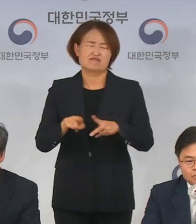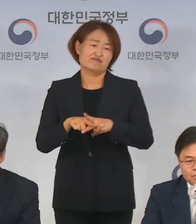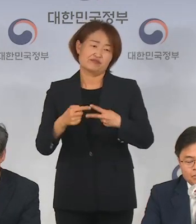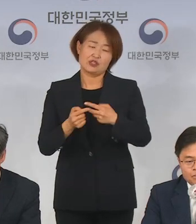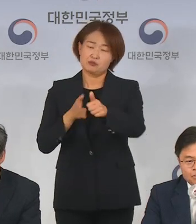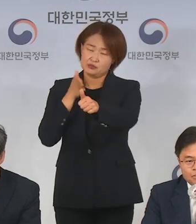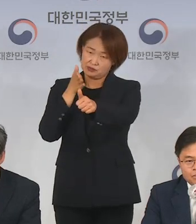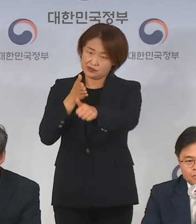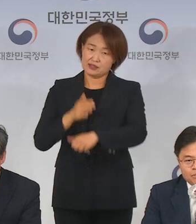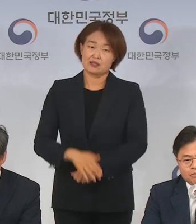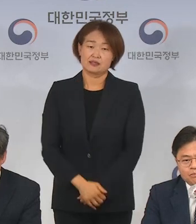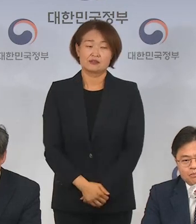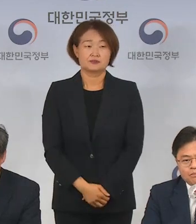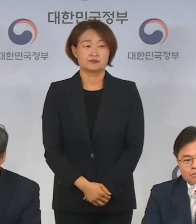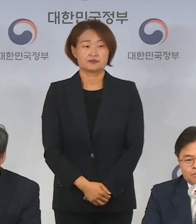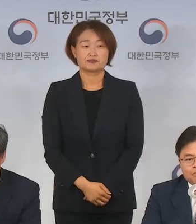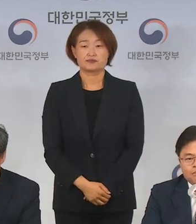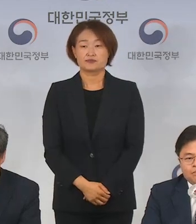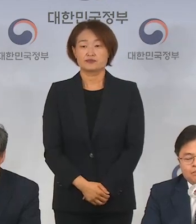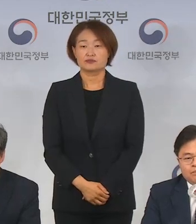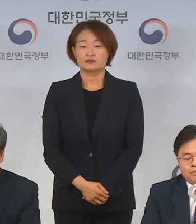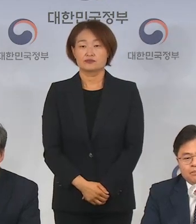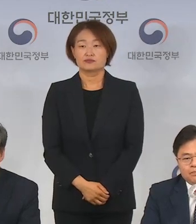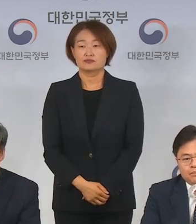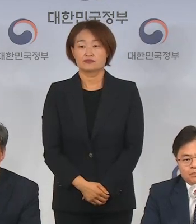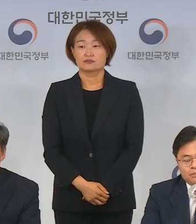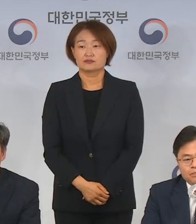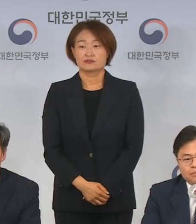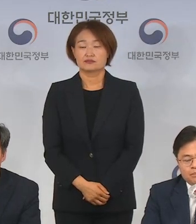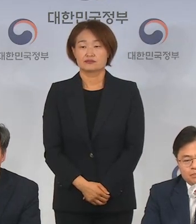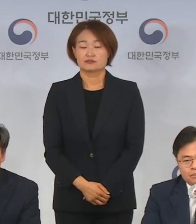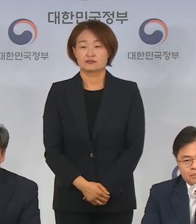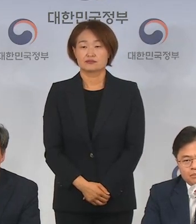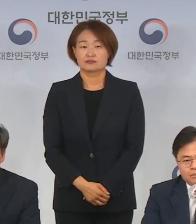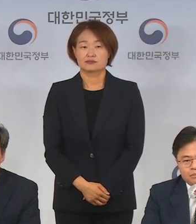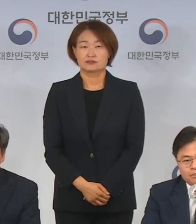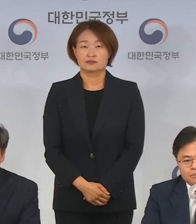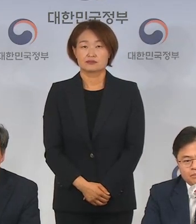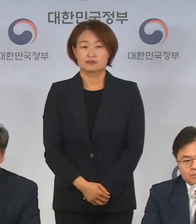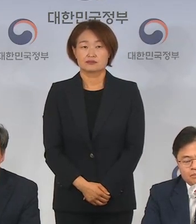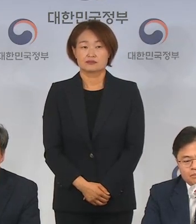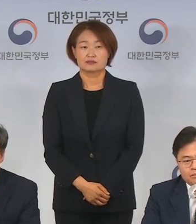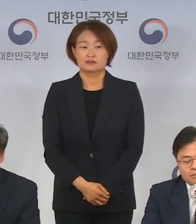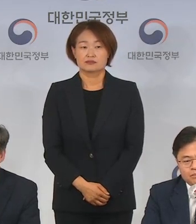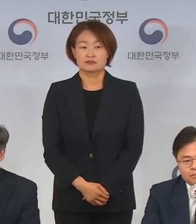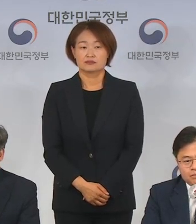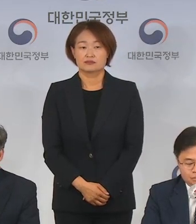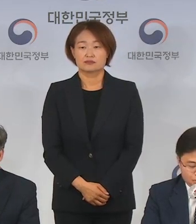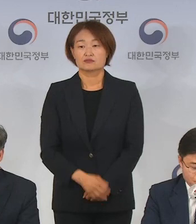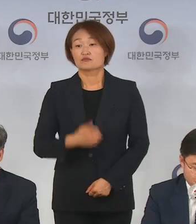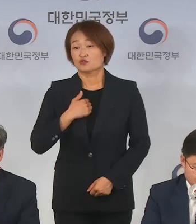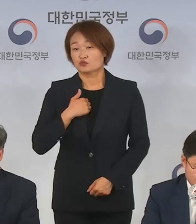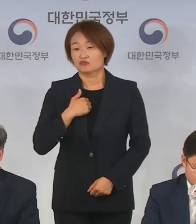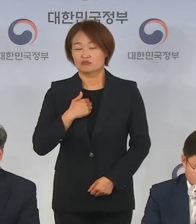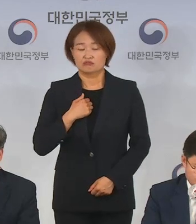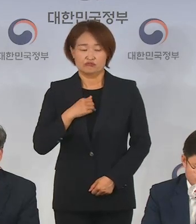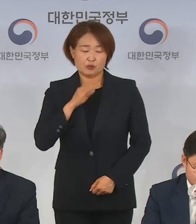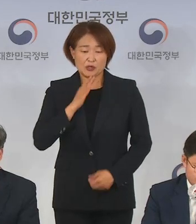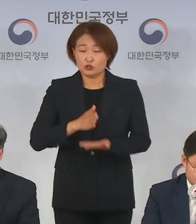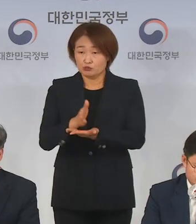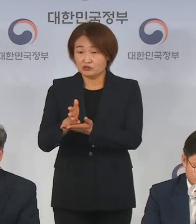좋을 것 같고, 이 저희도 당연히 예를 들어서 여러 전문가들이 같이